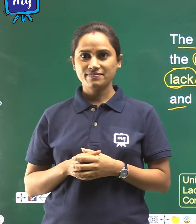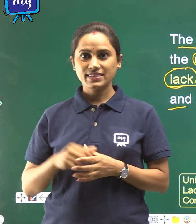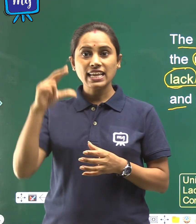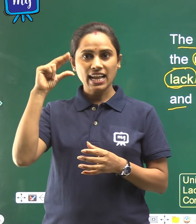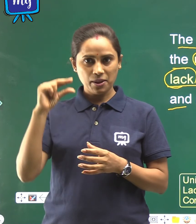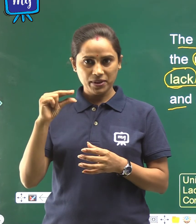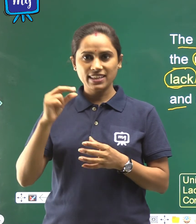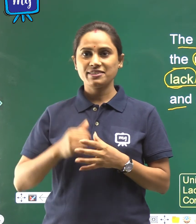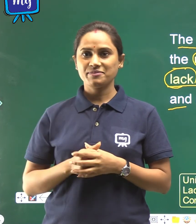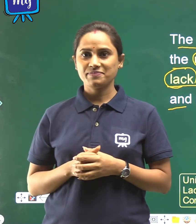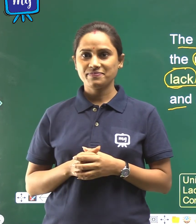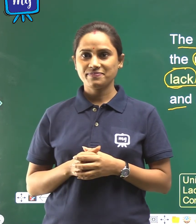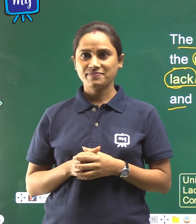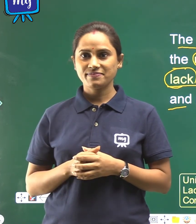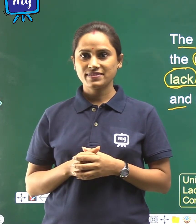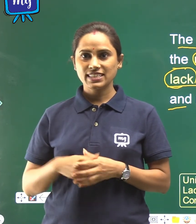कमी,